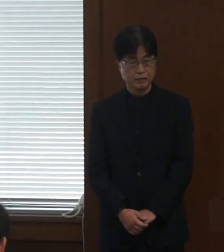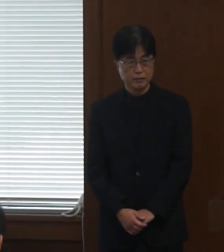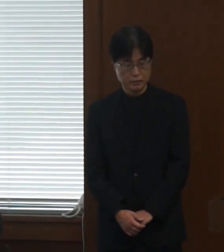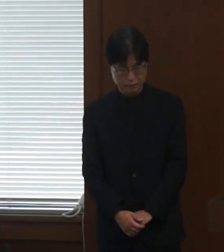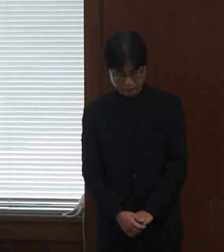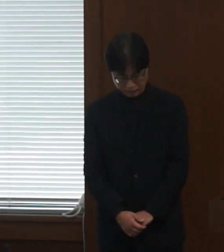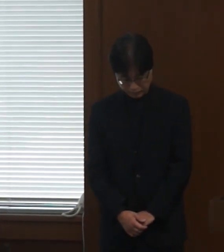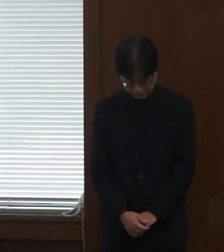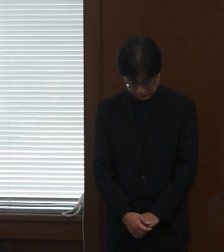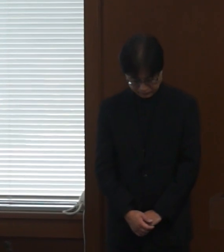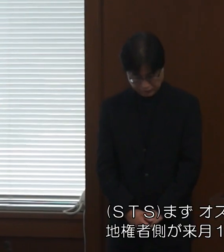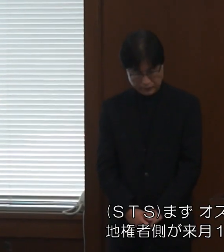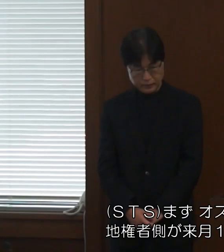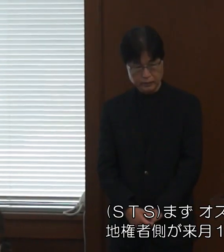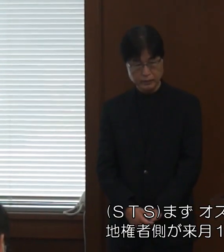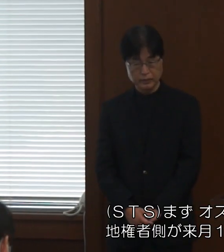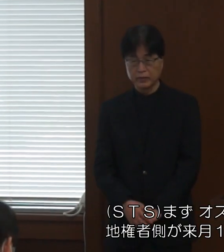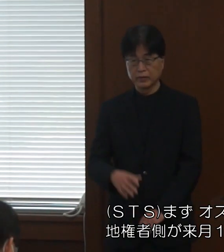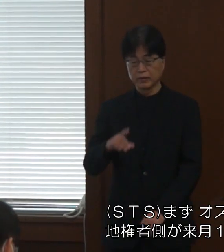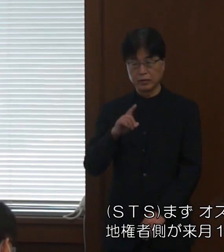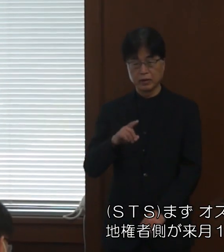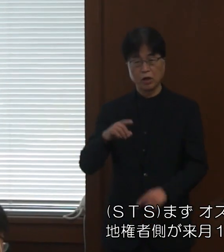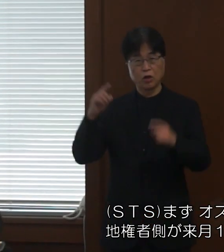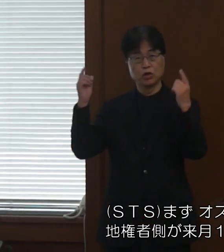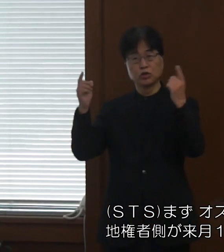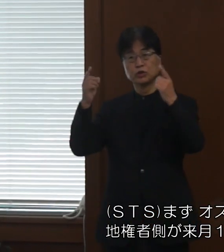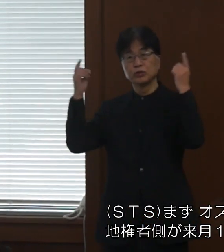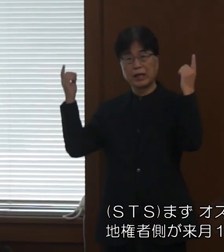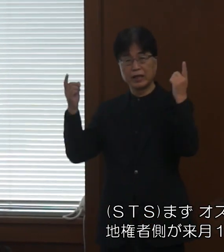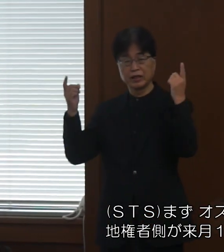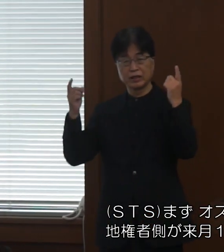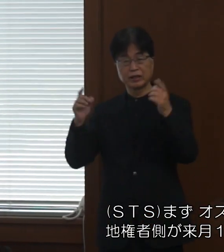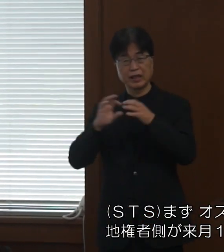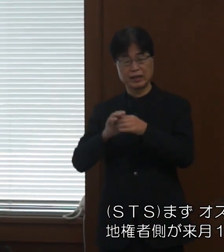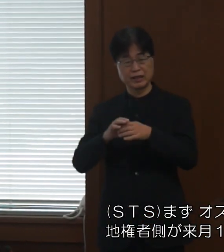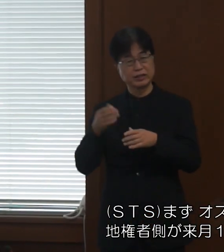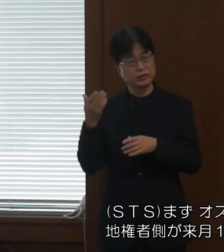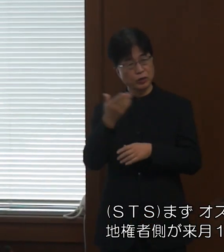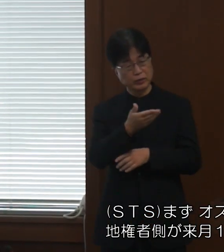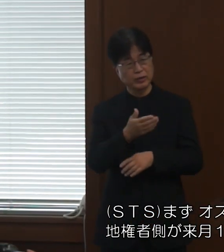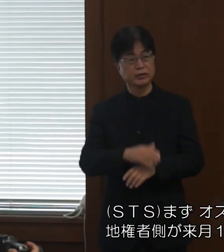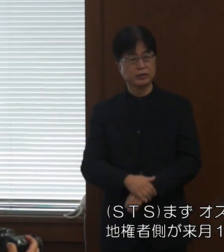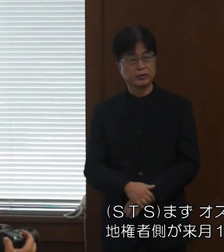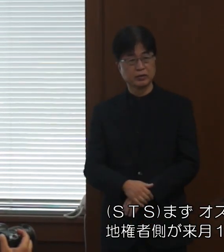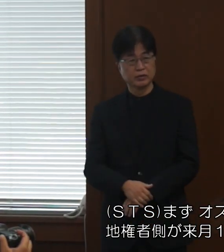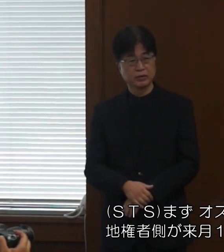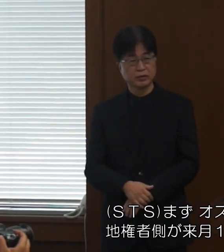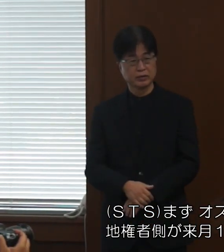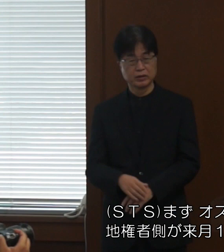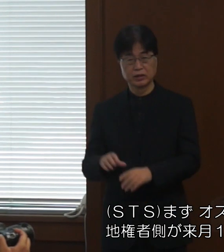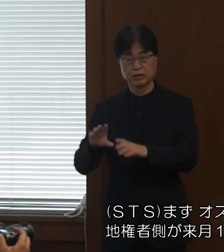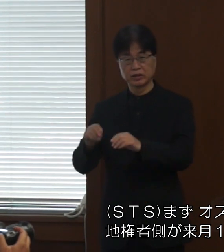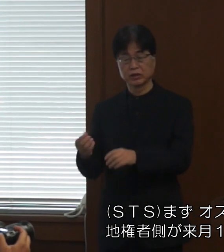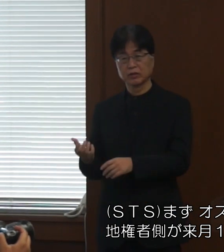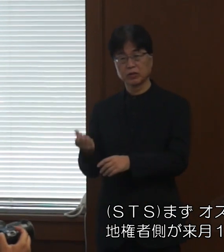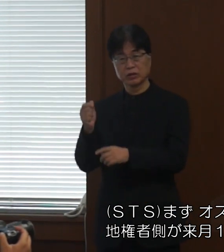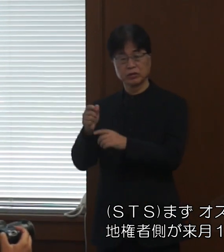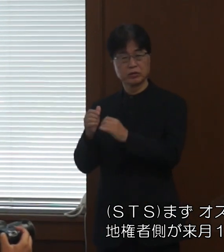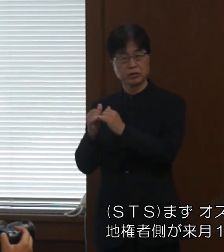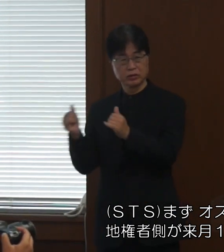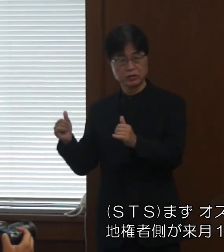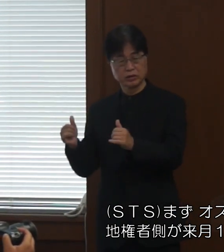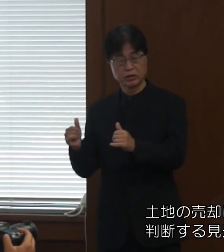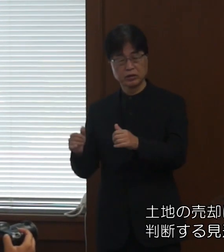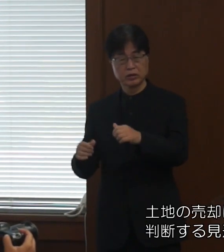あれがテレビですお願いしますまずオスプレイについて伺います来月1日